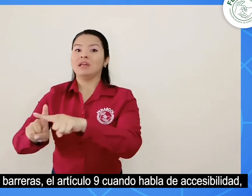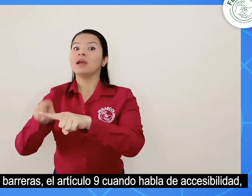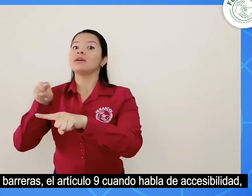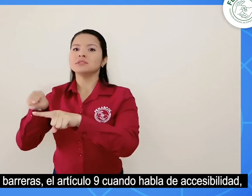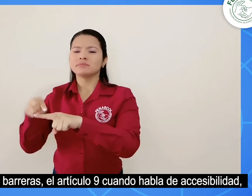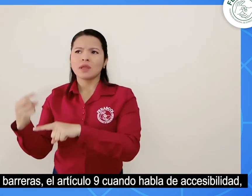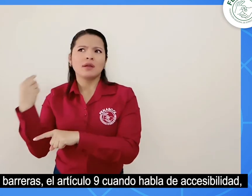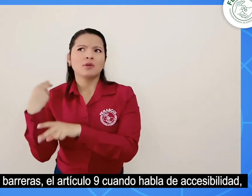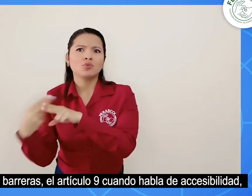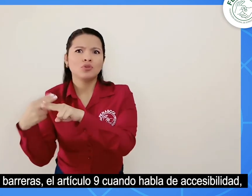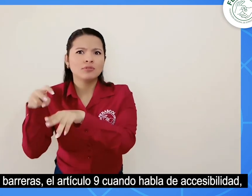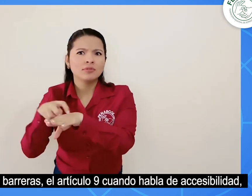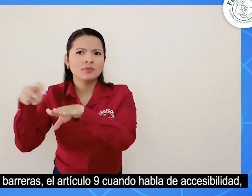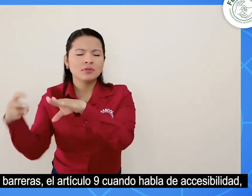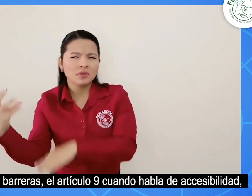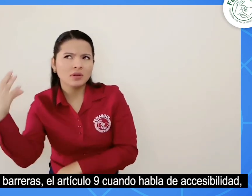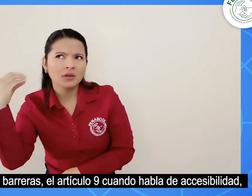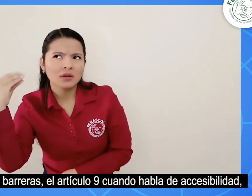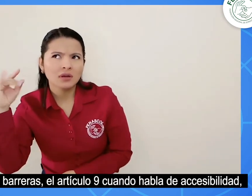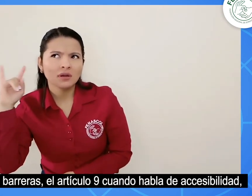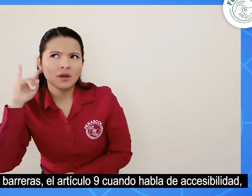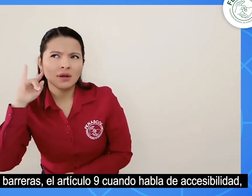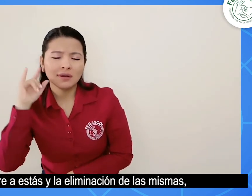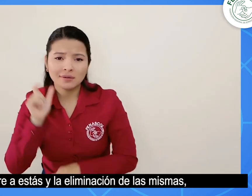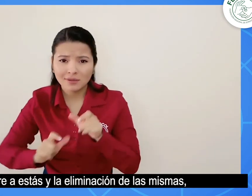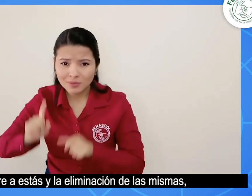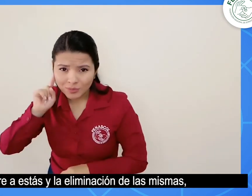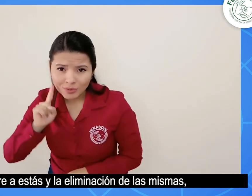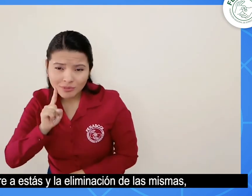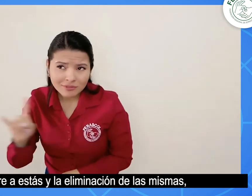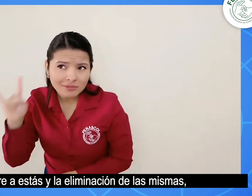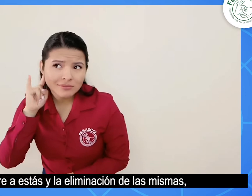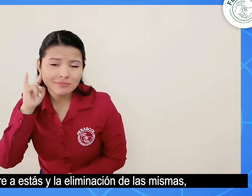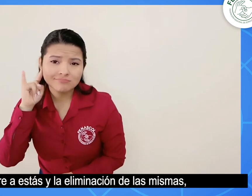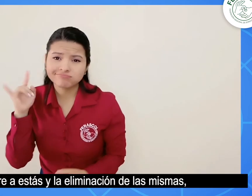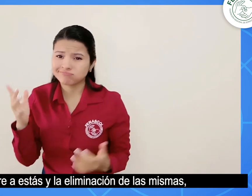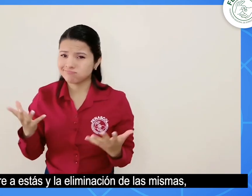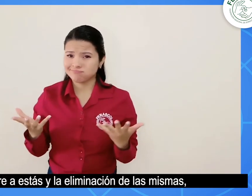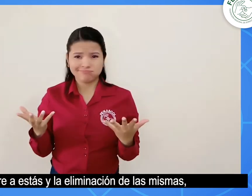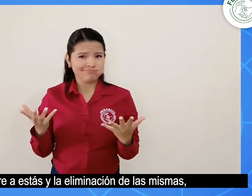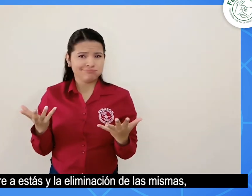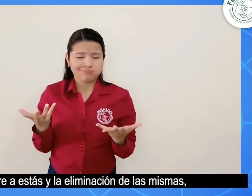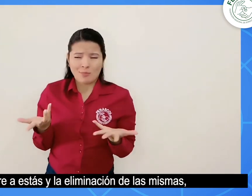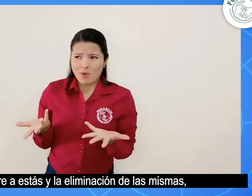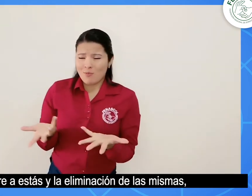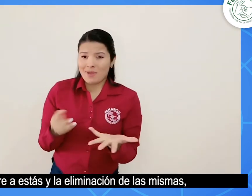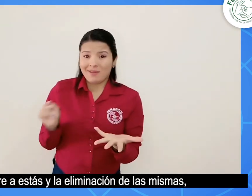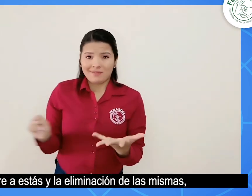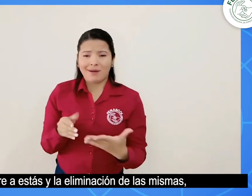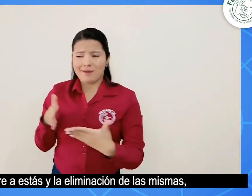artículo 9, cuando habla de accesibilidad, se refiere a estas y a la eliminación de las mismas.